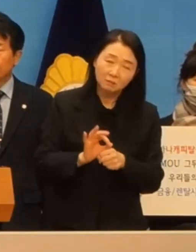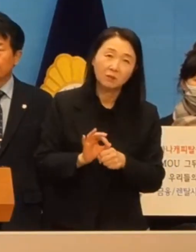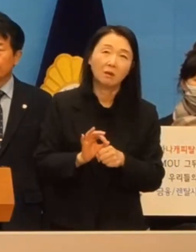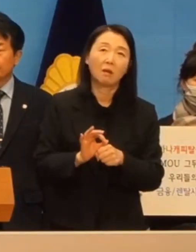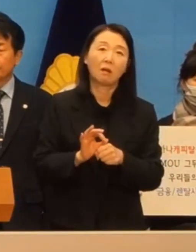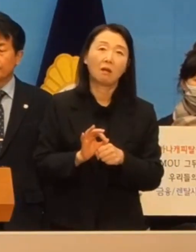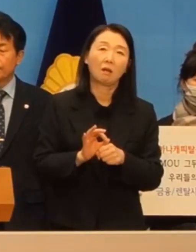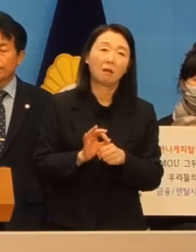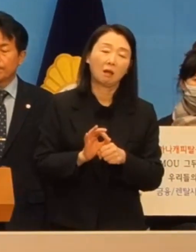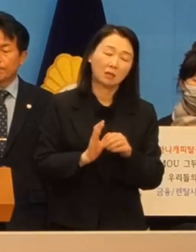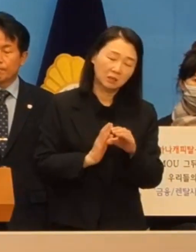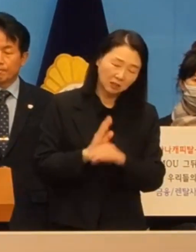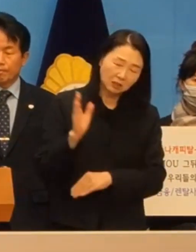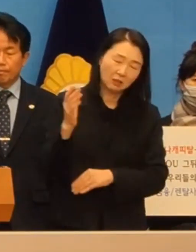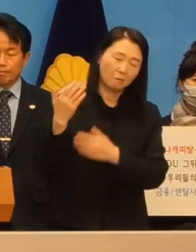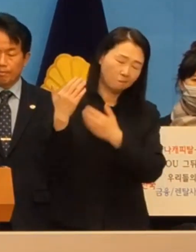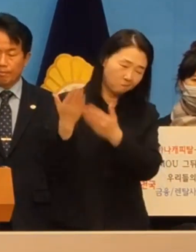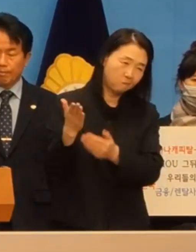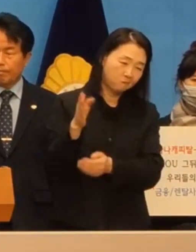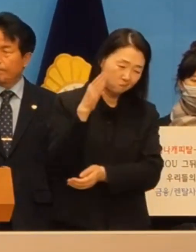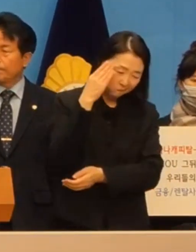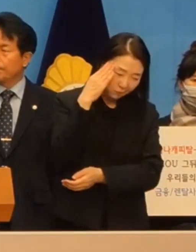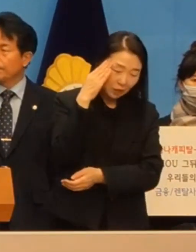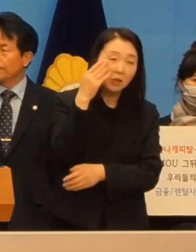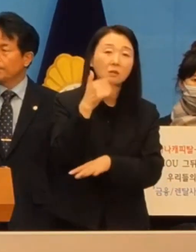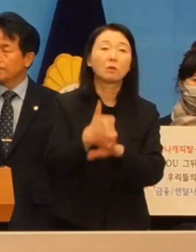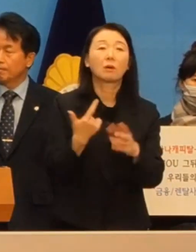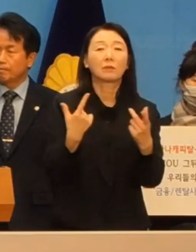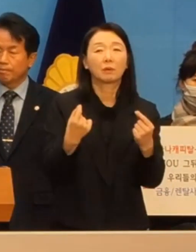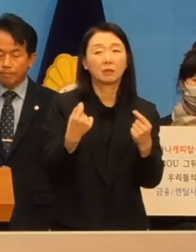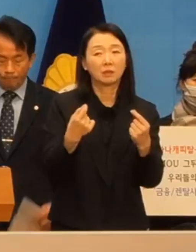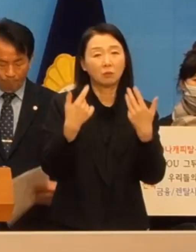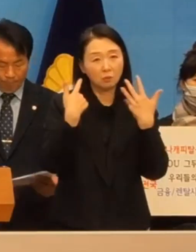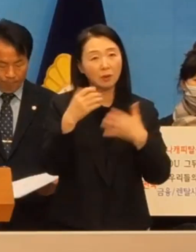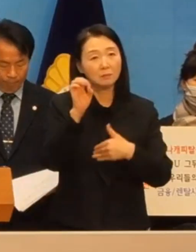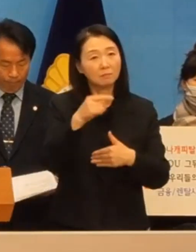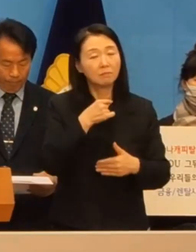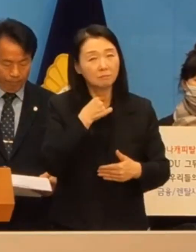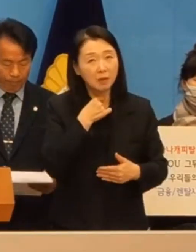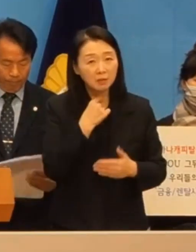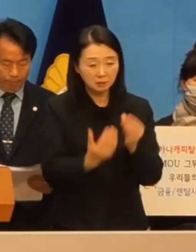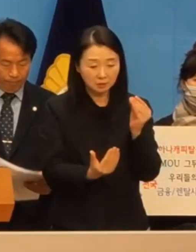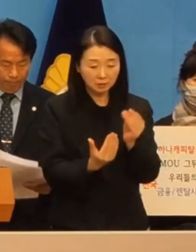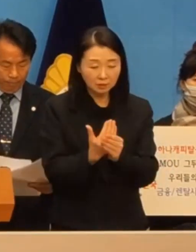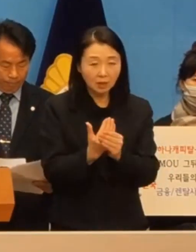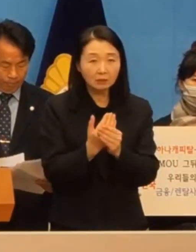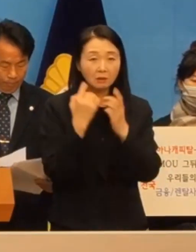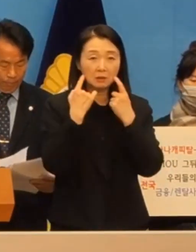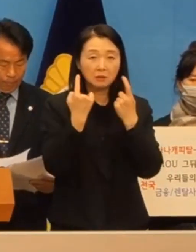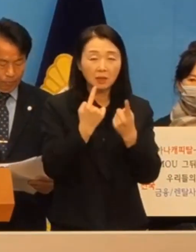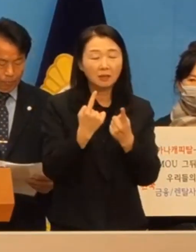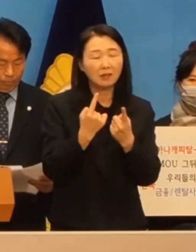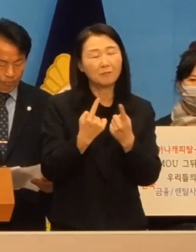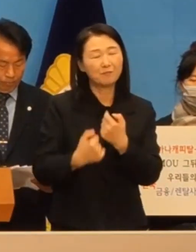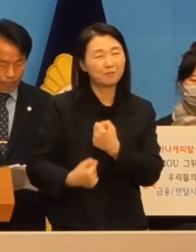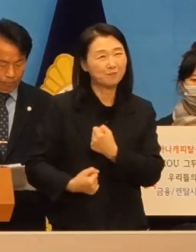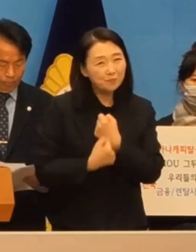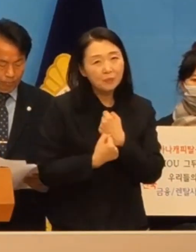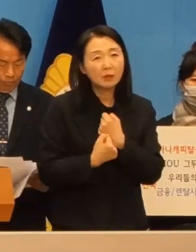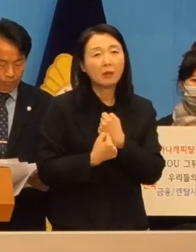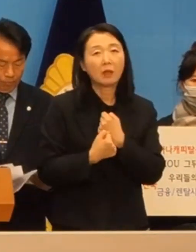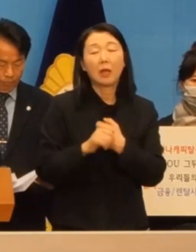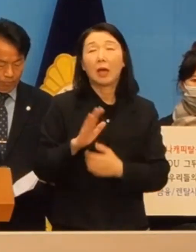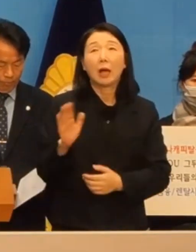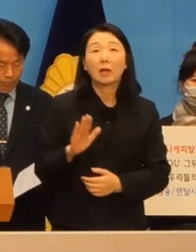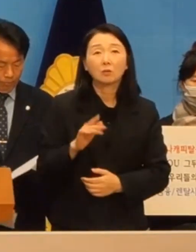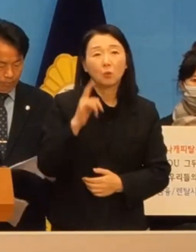이런 위험을 10년 넘게 방치한 결과입니다. 우리는 오늘 분명히 말합니다. 이 사건은 개인의 부주의가 아니라 금융사가